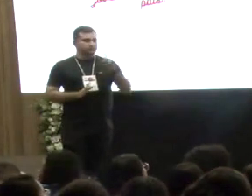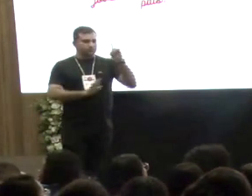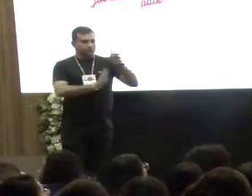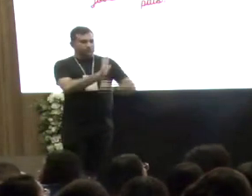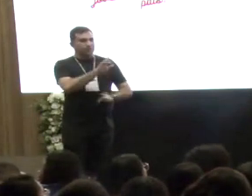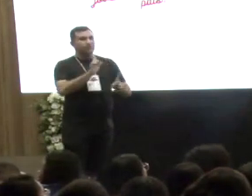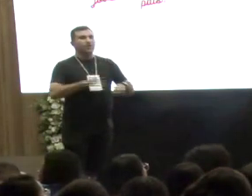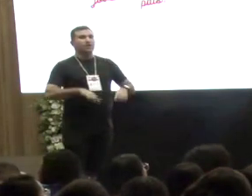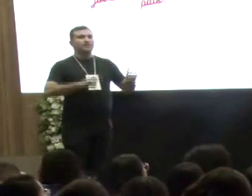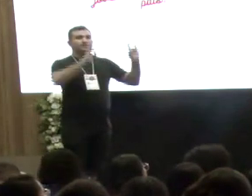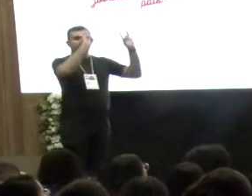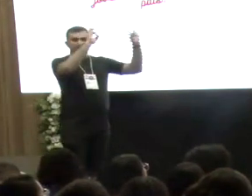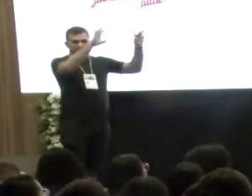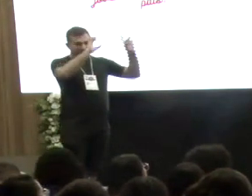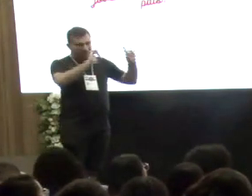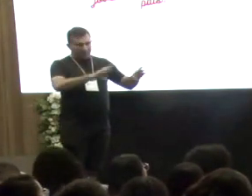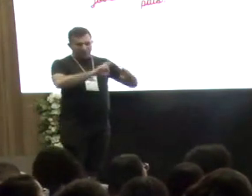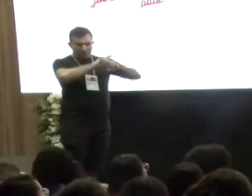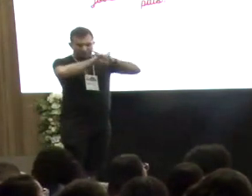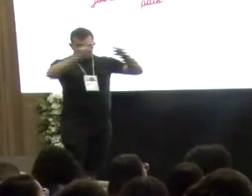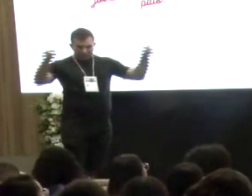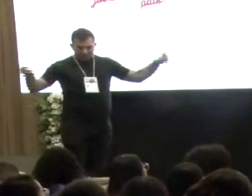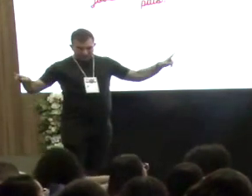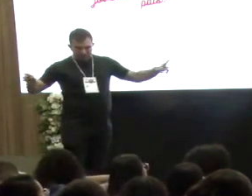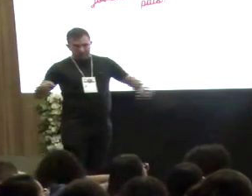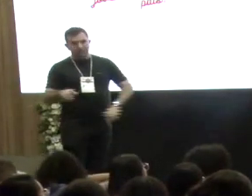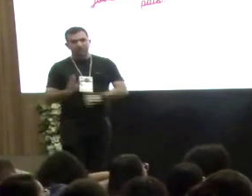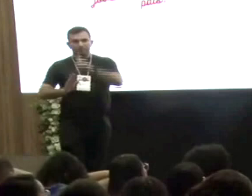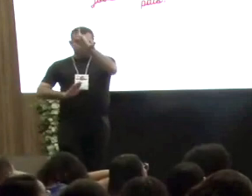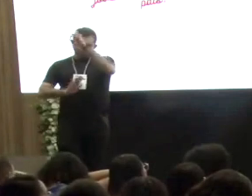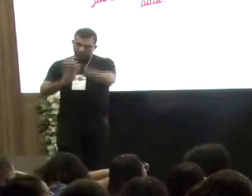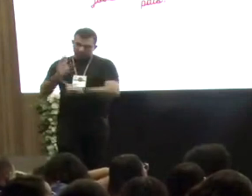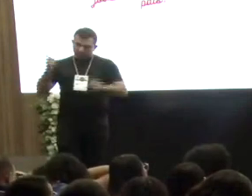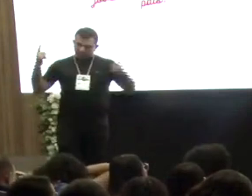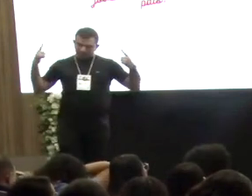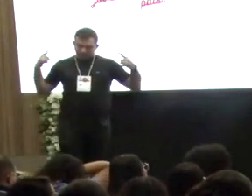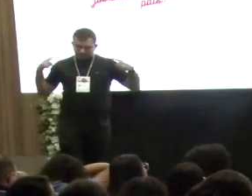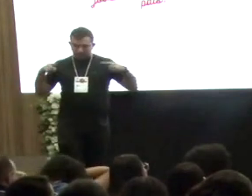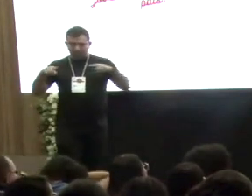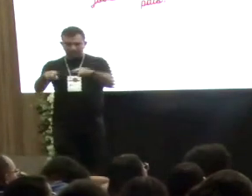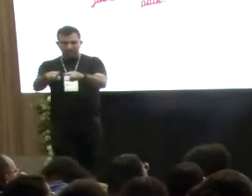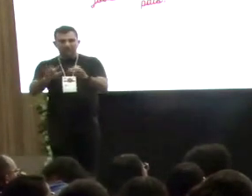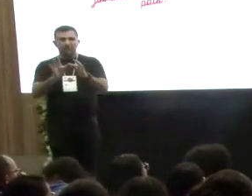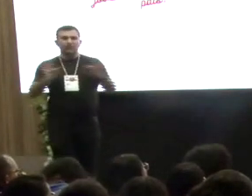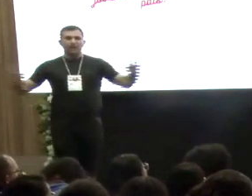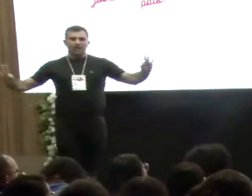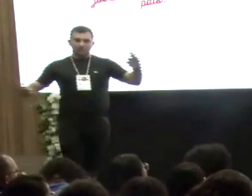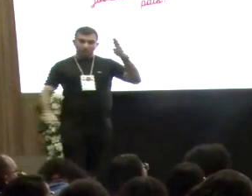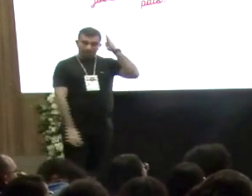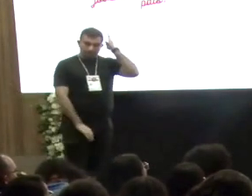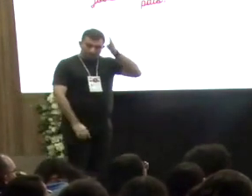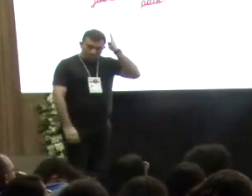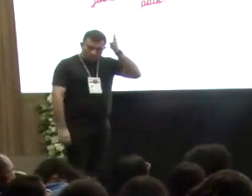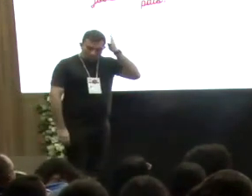isso é privilégio, porque direitos são concomitantes. E essa frase é burra. Tá